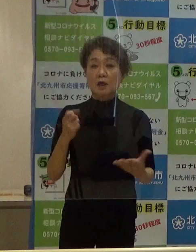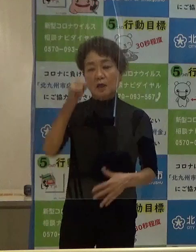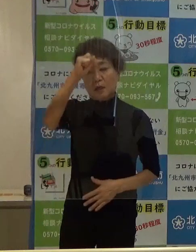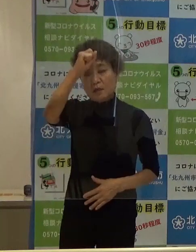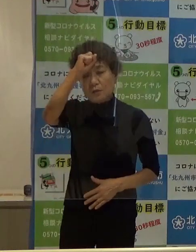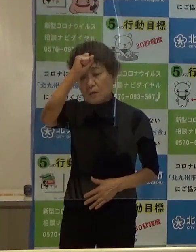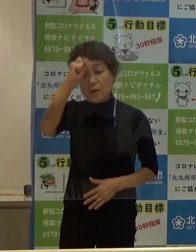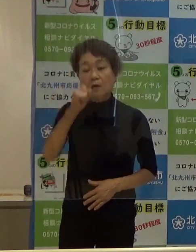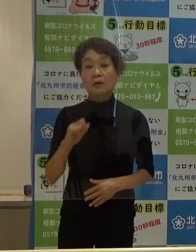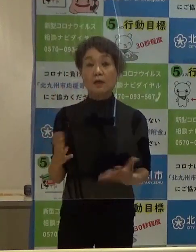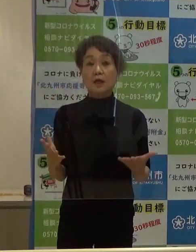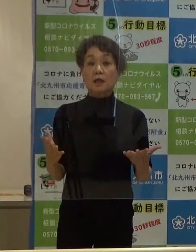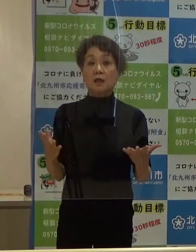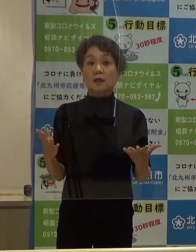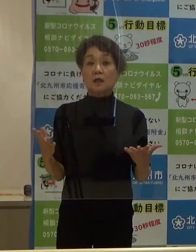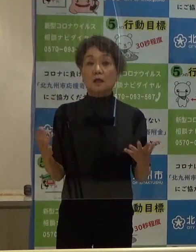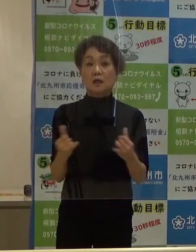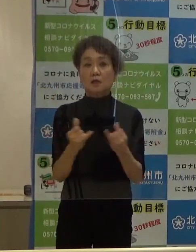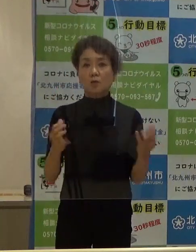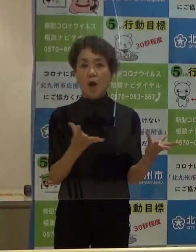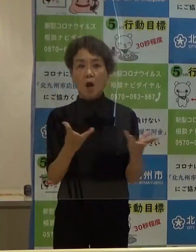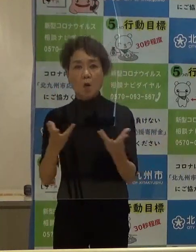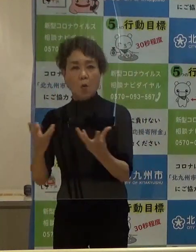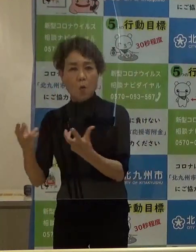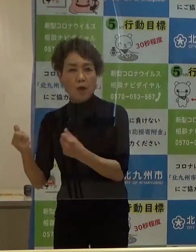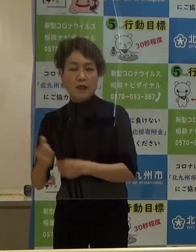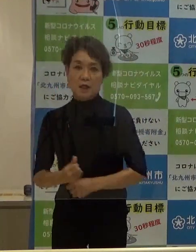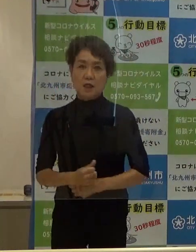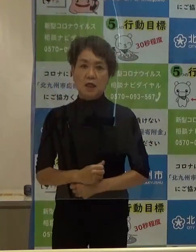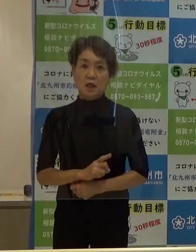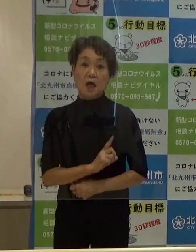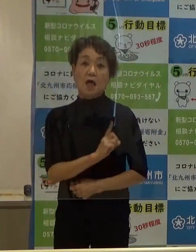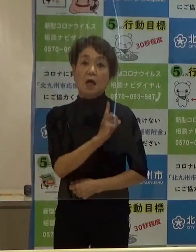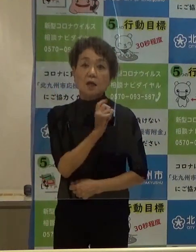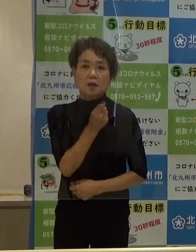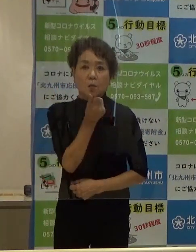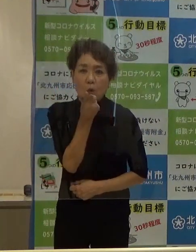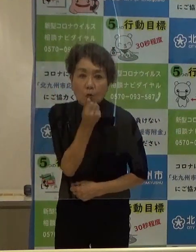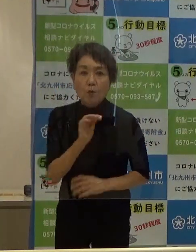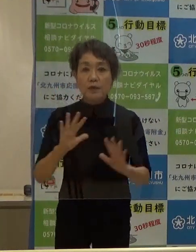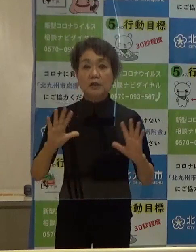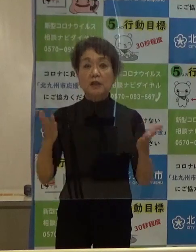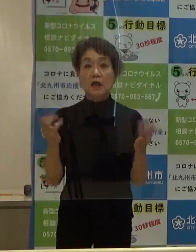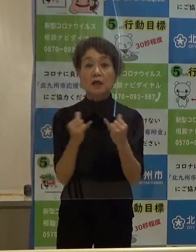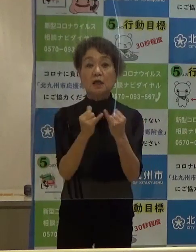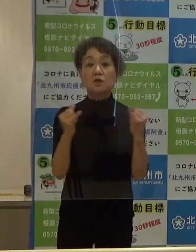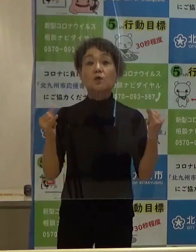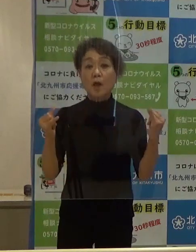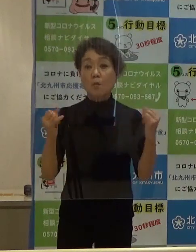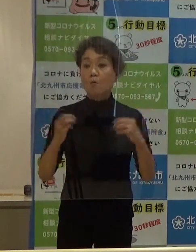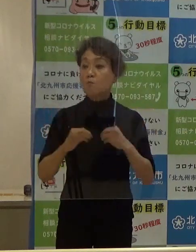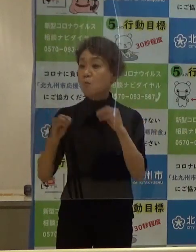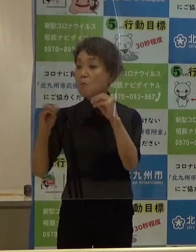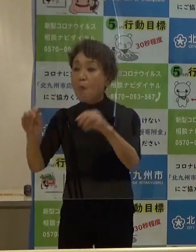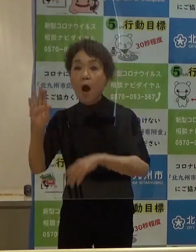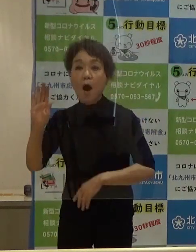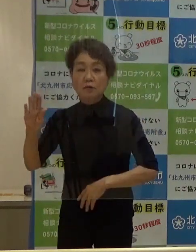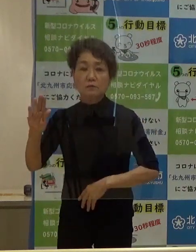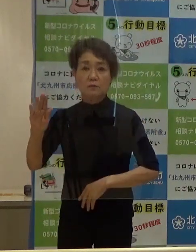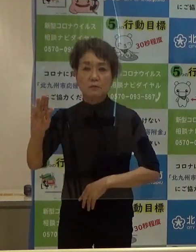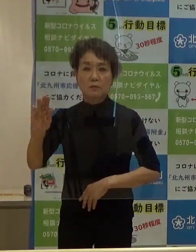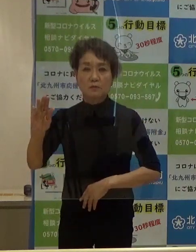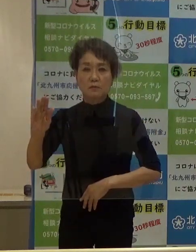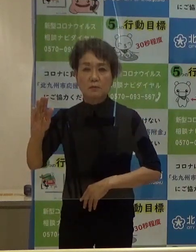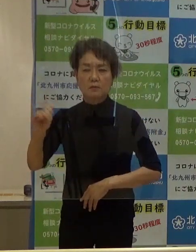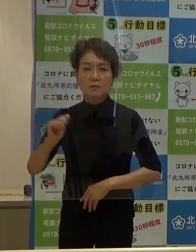が多いということで、無症状でも人に感染をさせる場合があり得るということで、